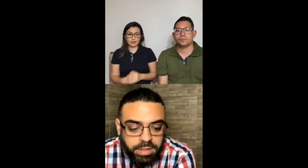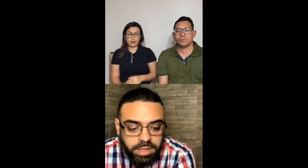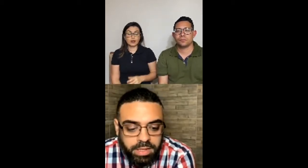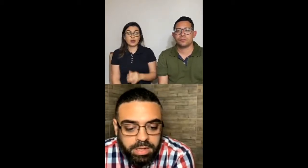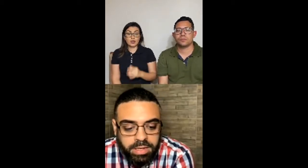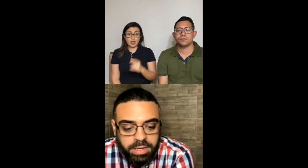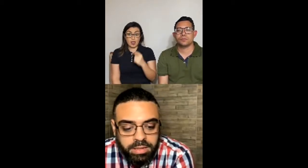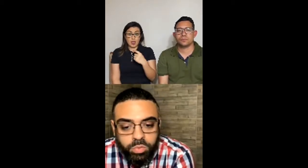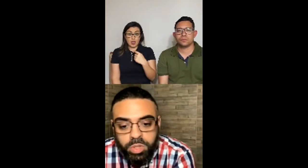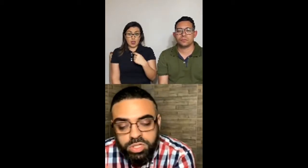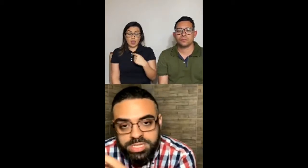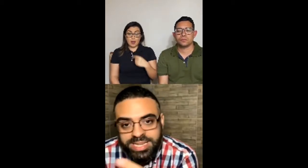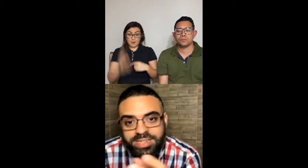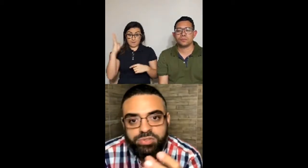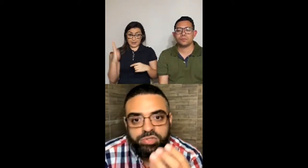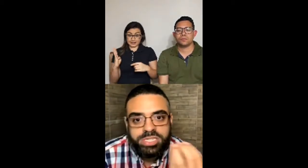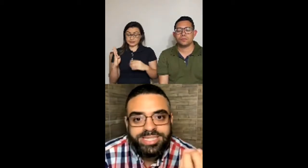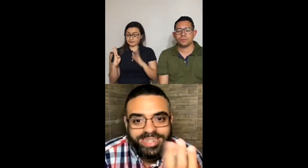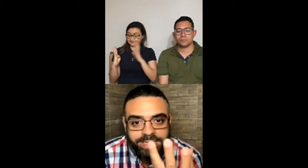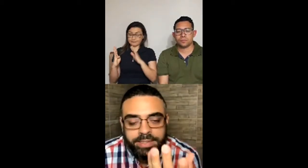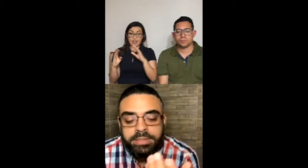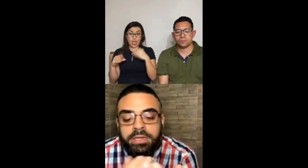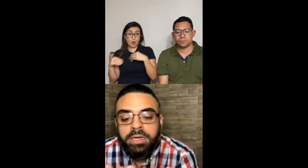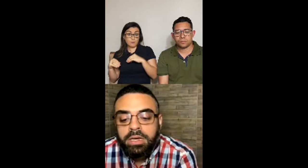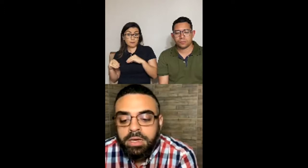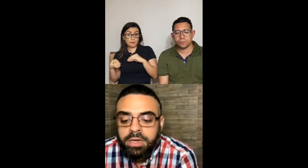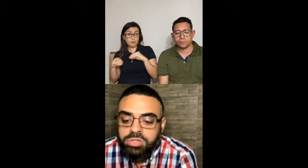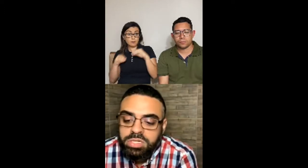Assim, quando eu saí daqui do Brasil,